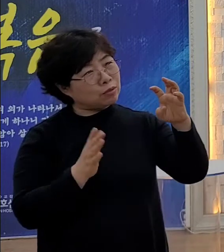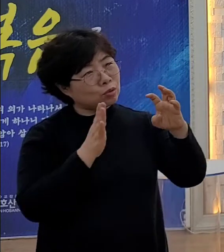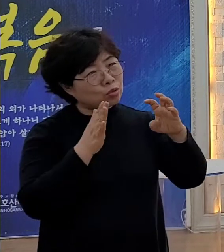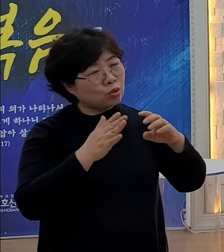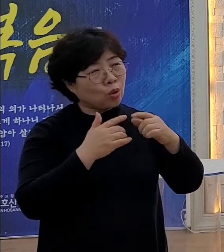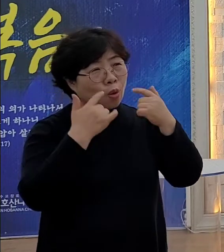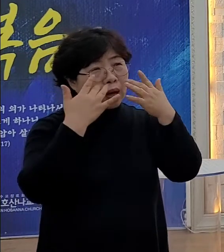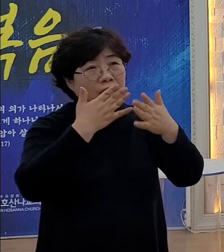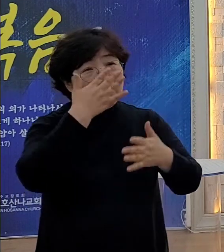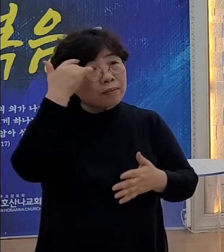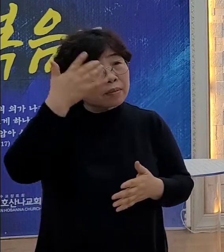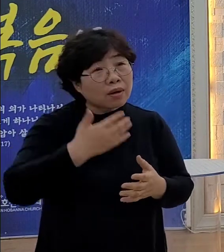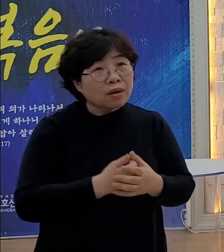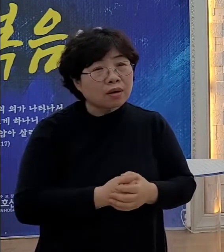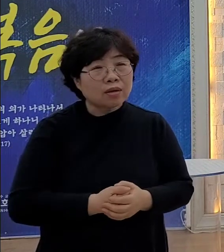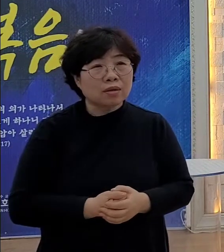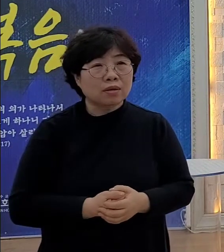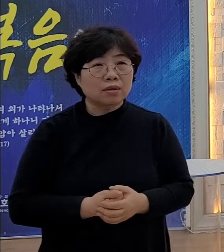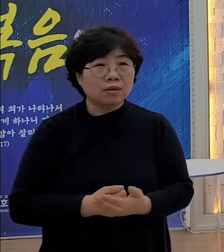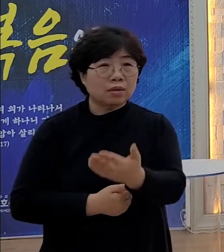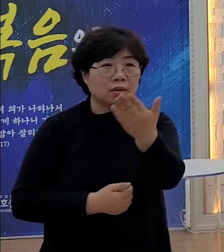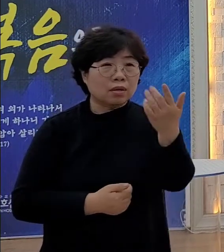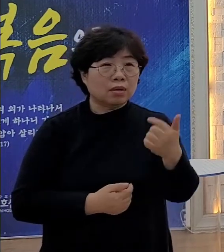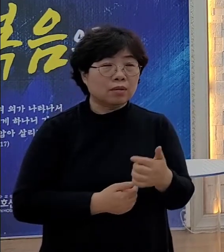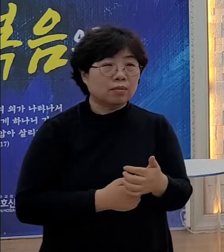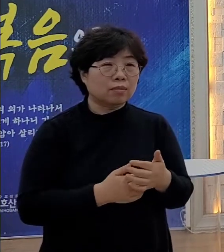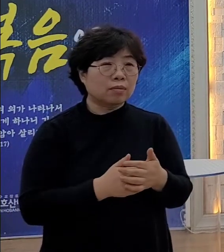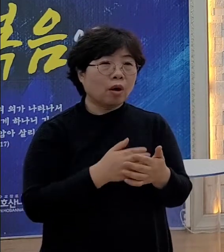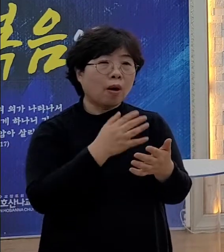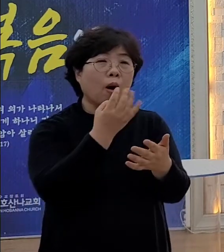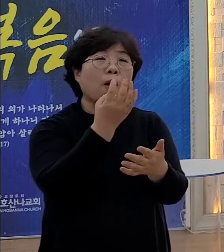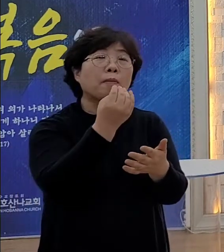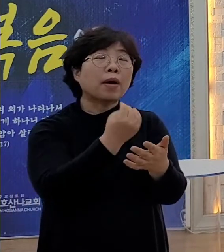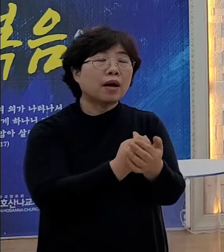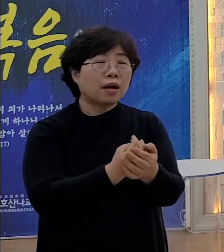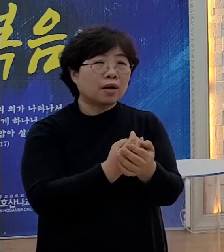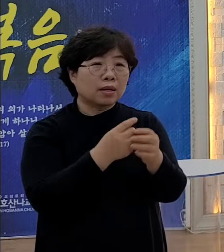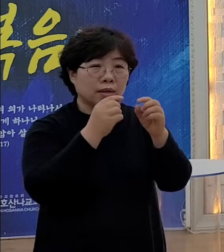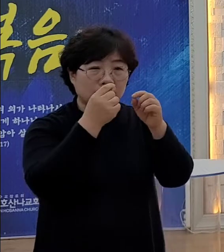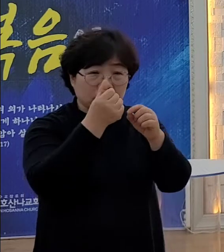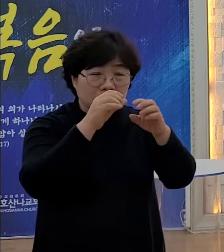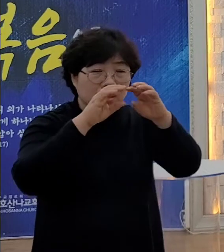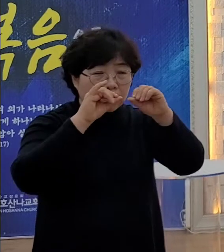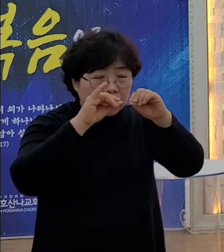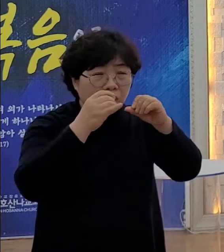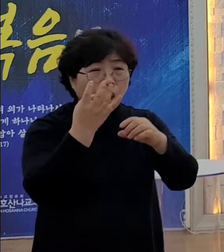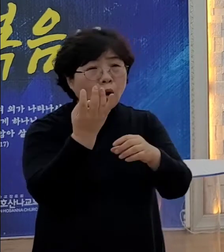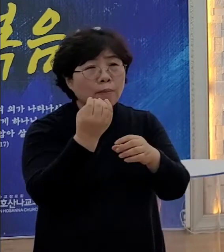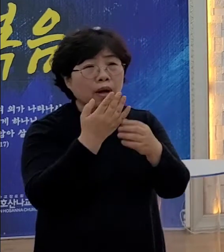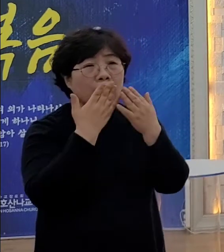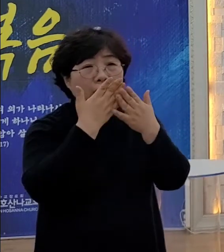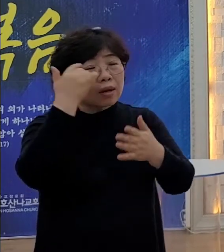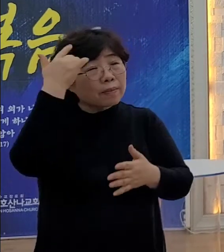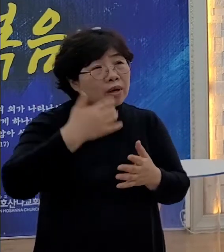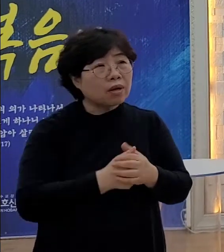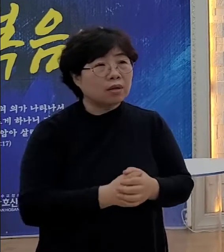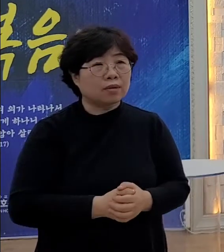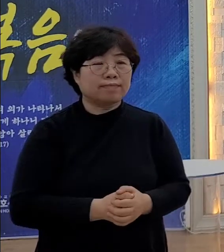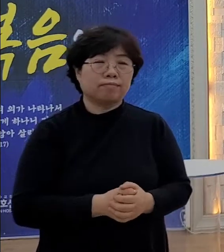되겠다. 여러분 육안으로 여러분 딱 정확하게 수치를 알 수 있습니까? 말할 수 있을까요? 없어요. 어떻게 해야